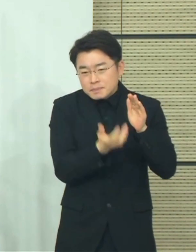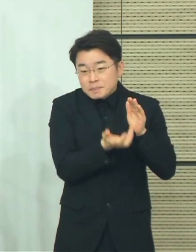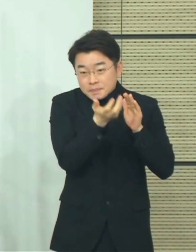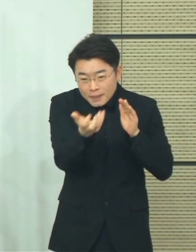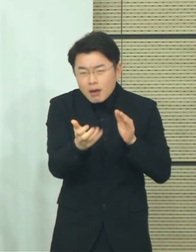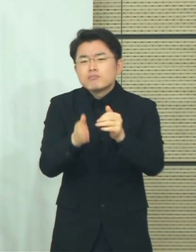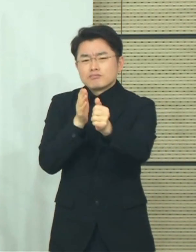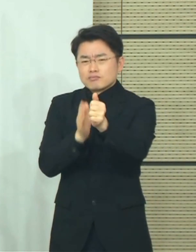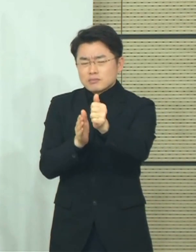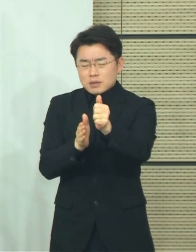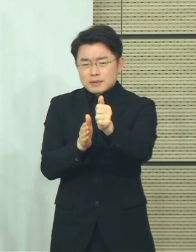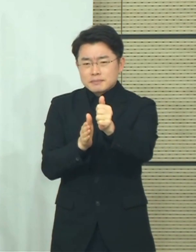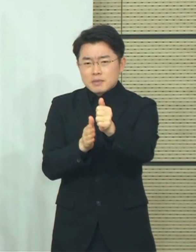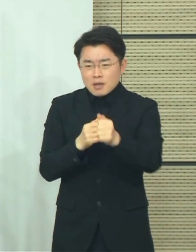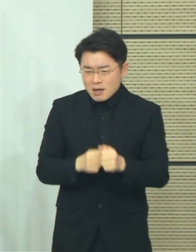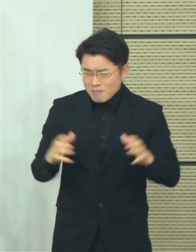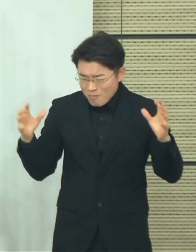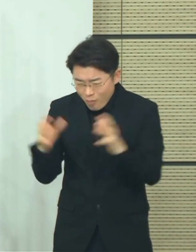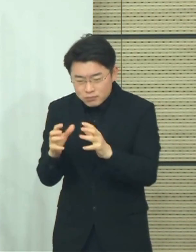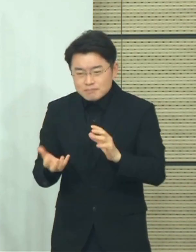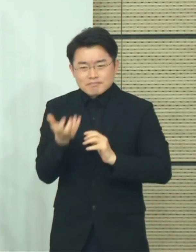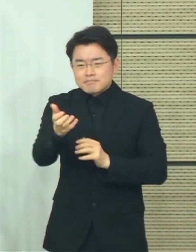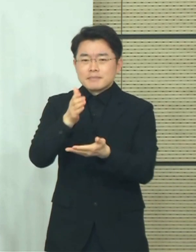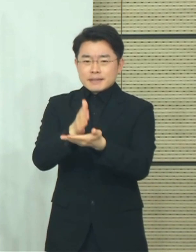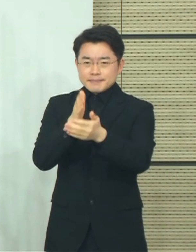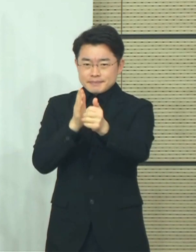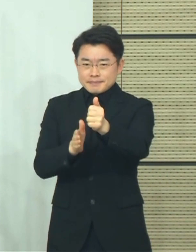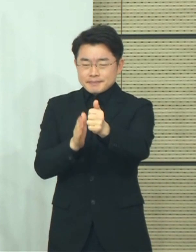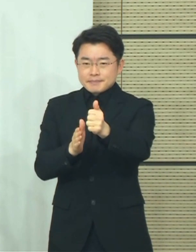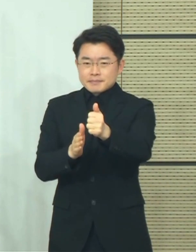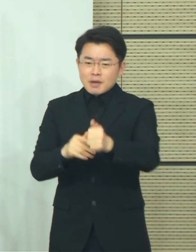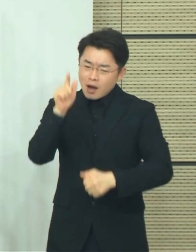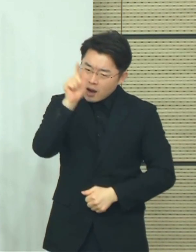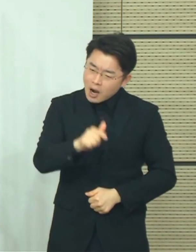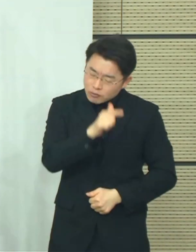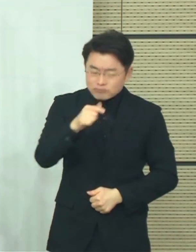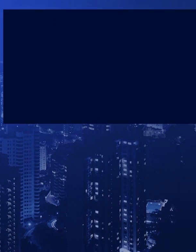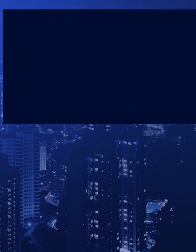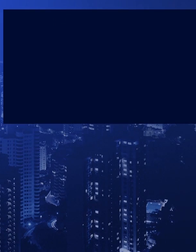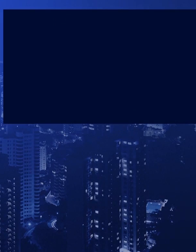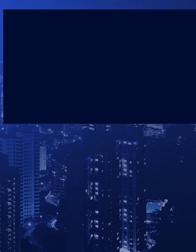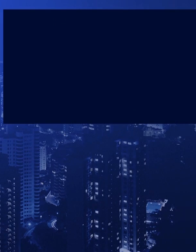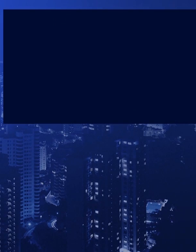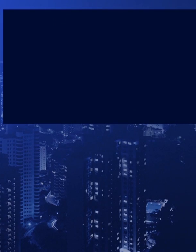인원으로 가까운 장소를 당일 여행으로 다녀오시는 것을 권고드립니다.